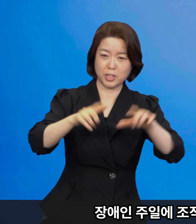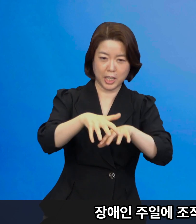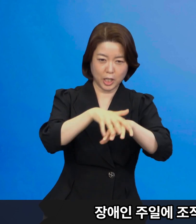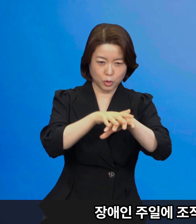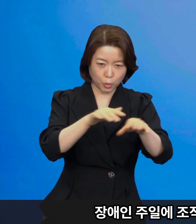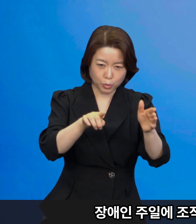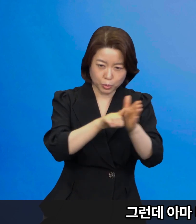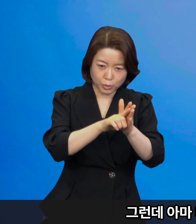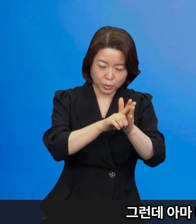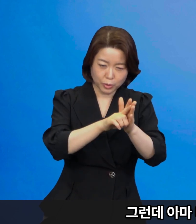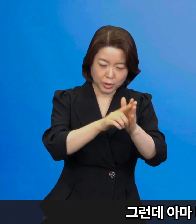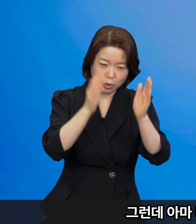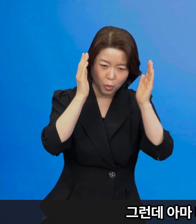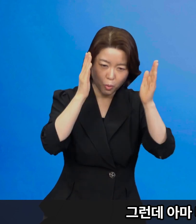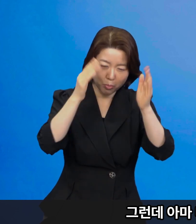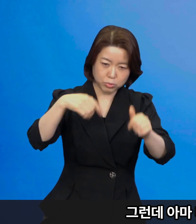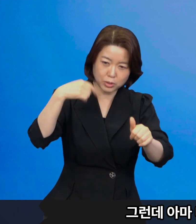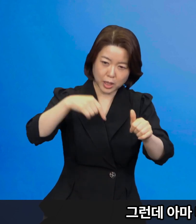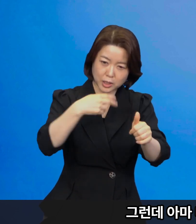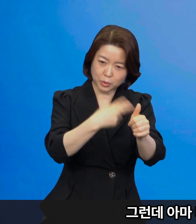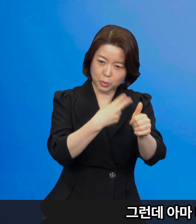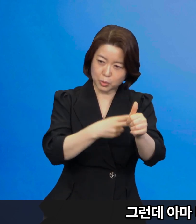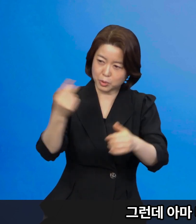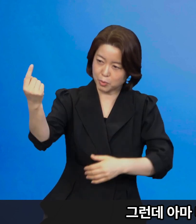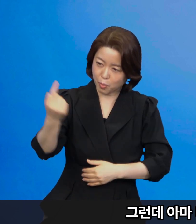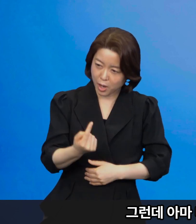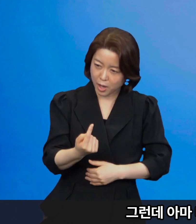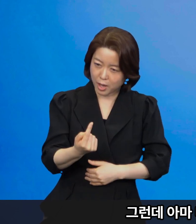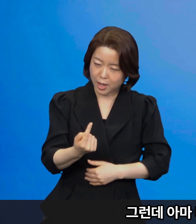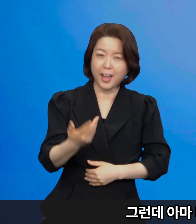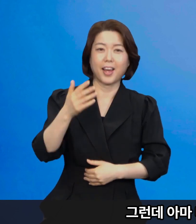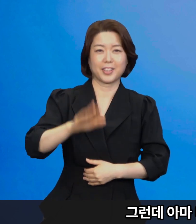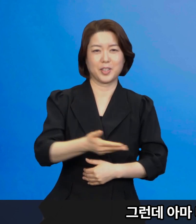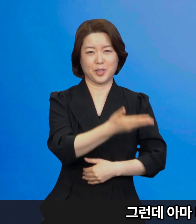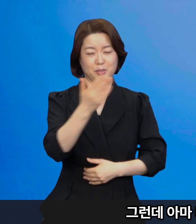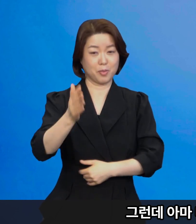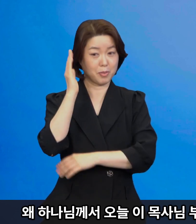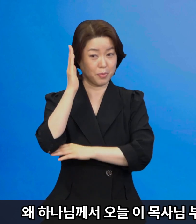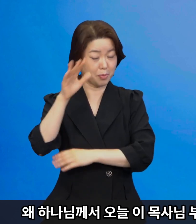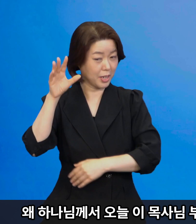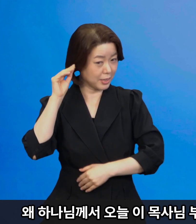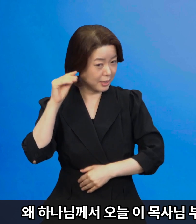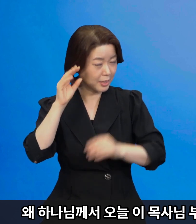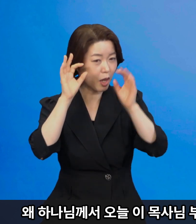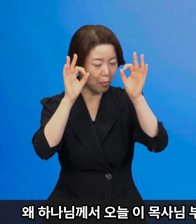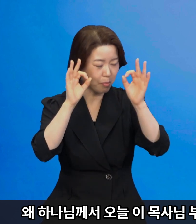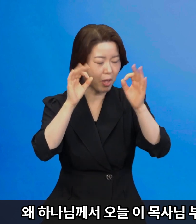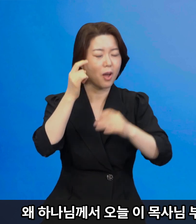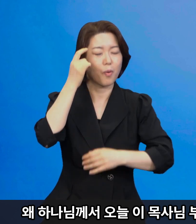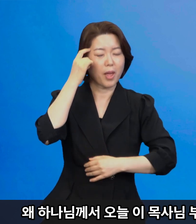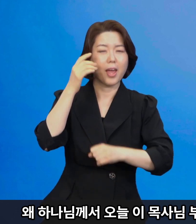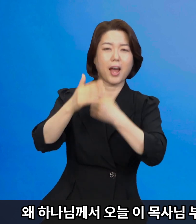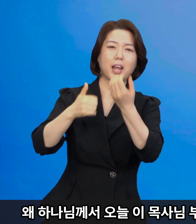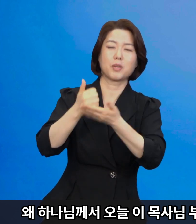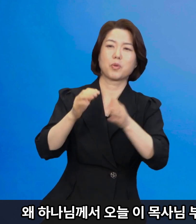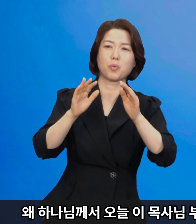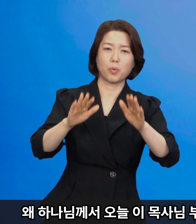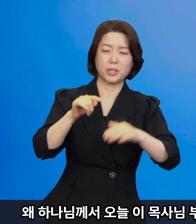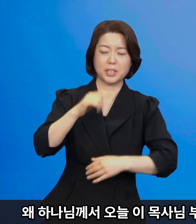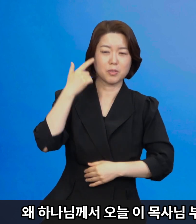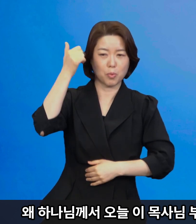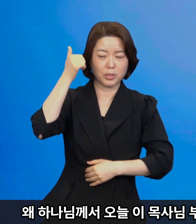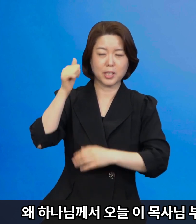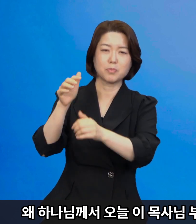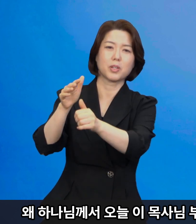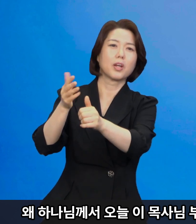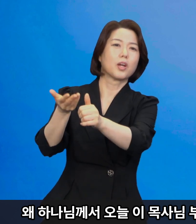교수님이 오시다니. 그런데 아마 메시지를 듣다 보면 왜 하나님께서 오늘 이 목사님을